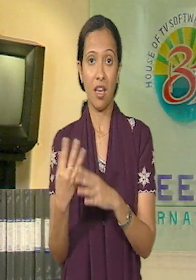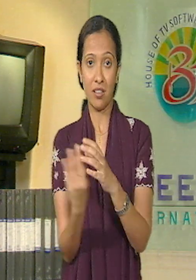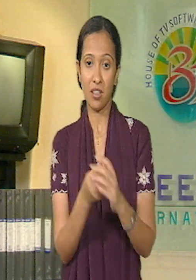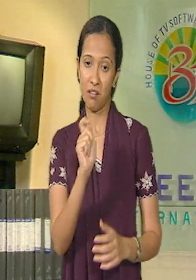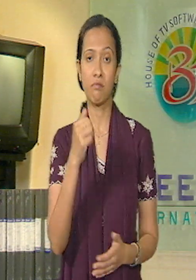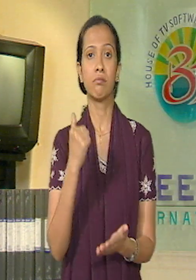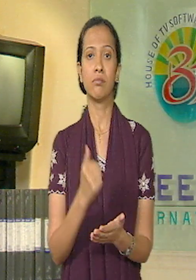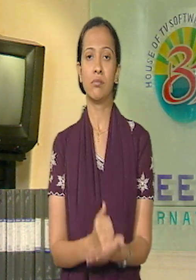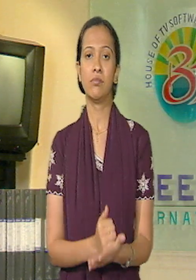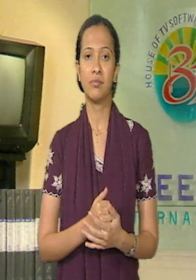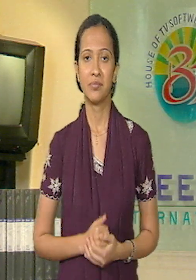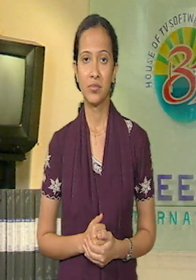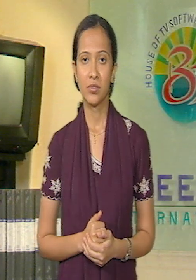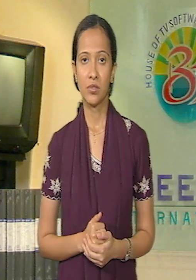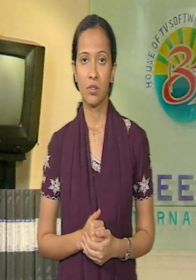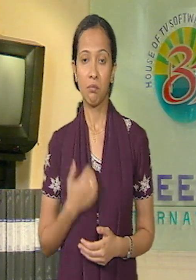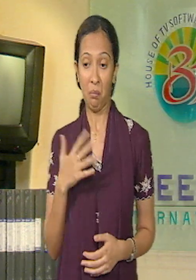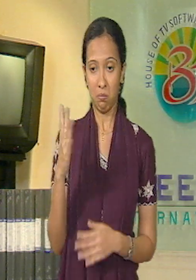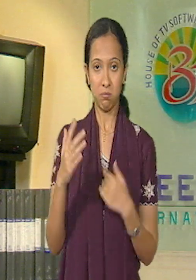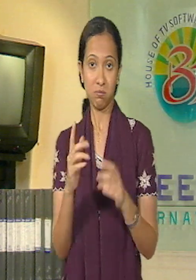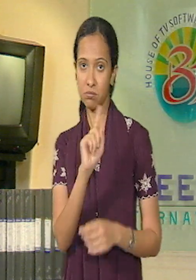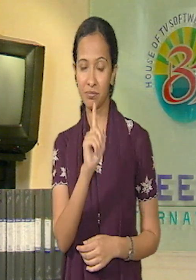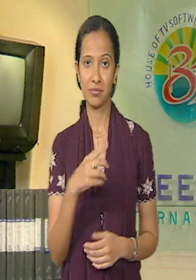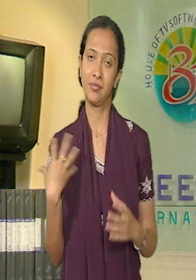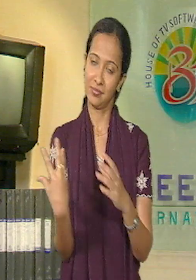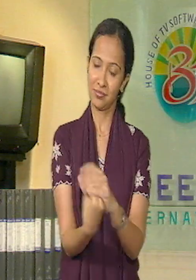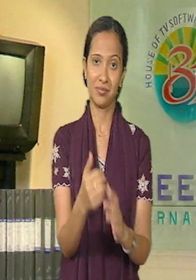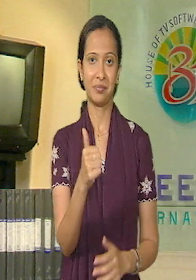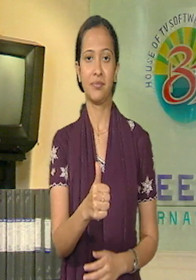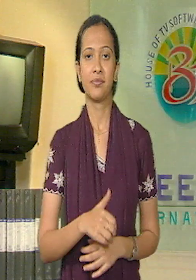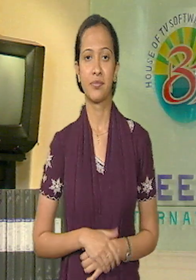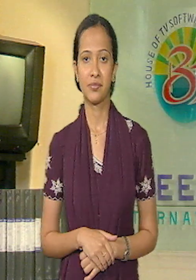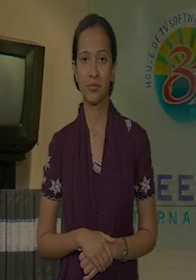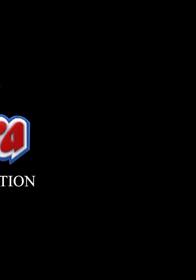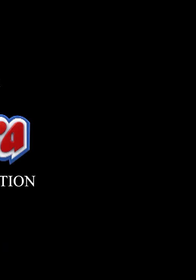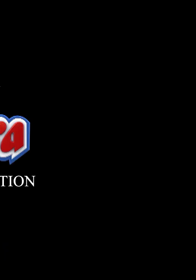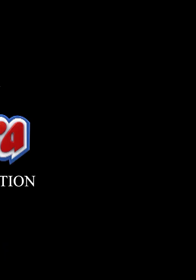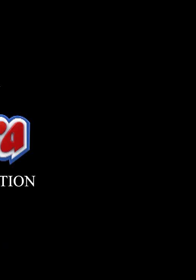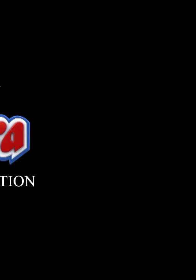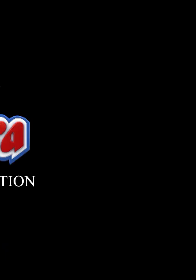कभी काम करना पड़ जाए तो मिलजुल कर बांट कर उस कार्य को ठीक तरह से अंजाम।